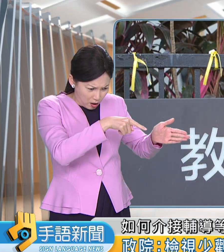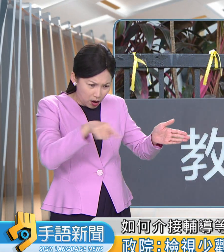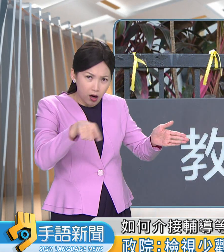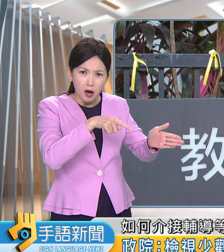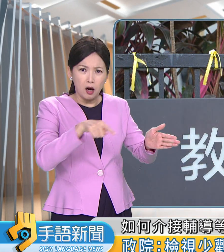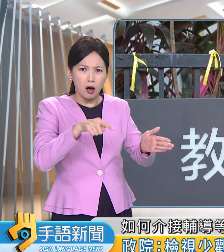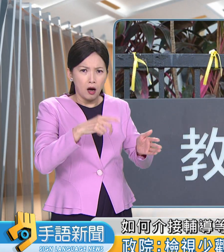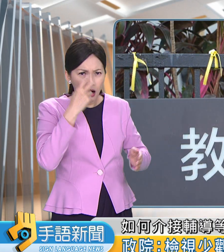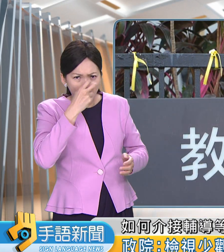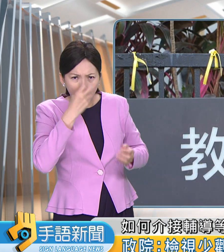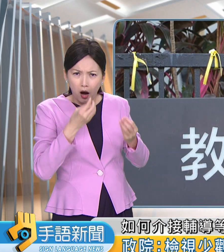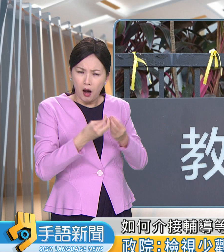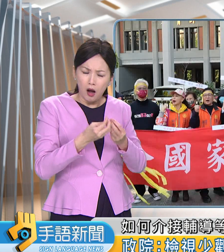题。